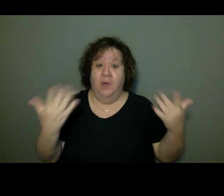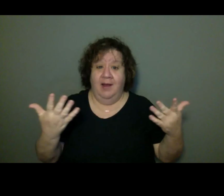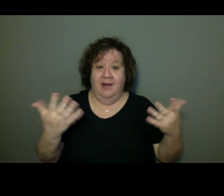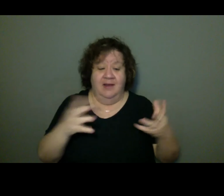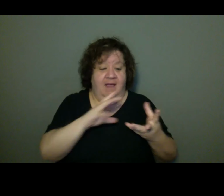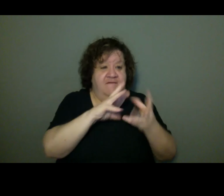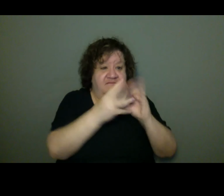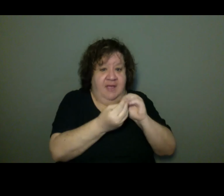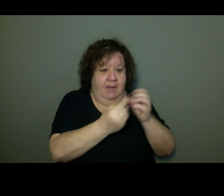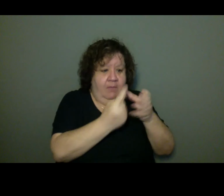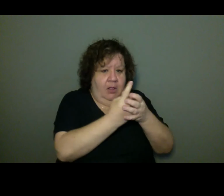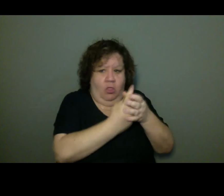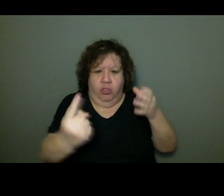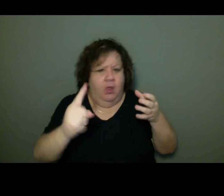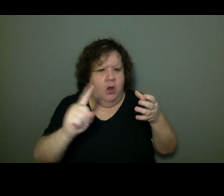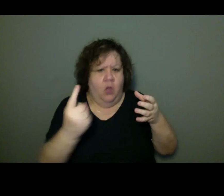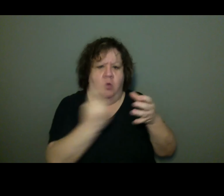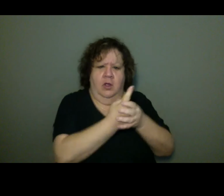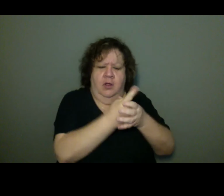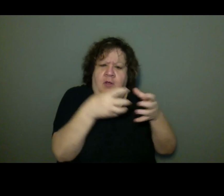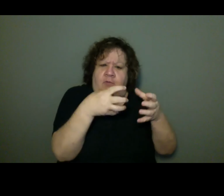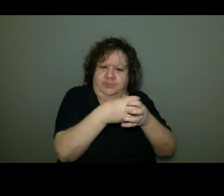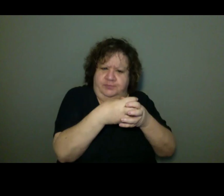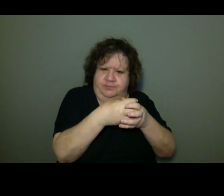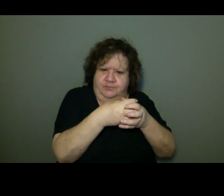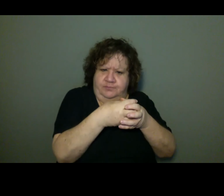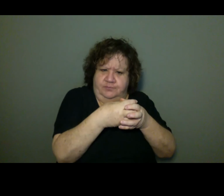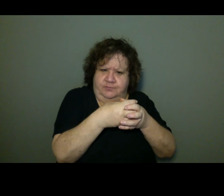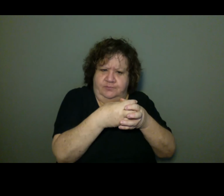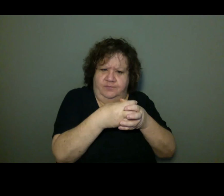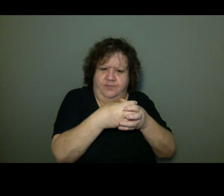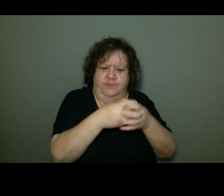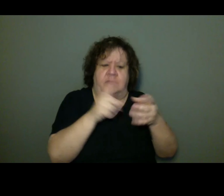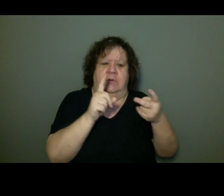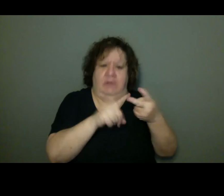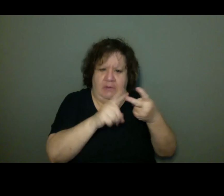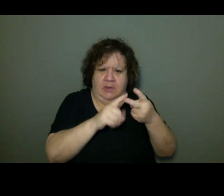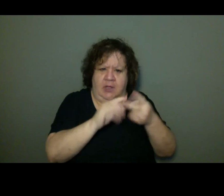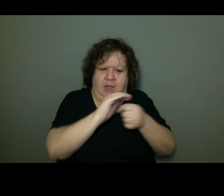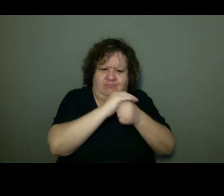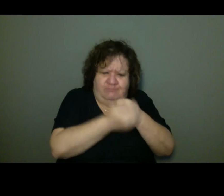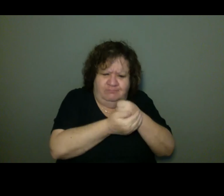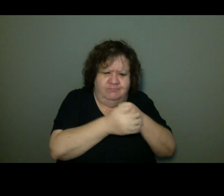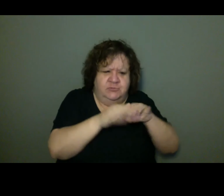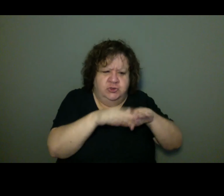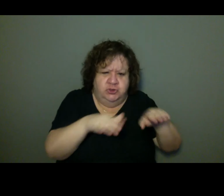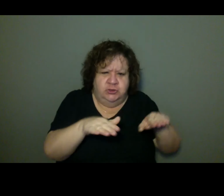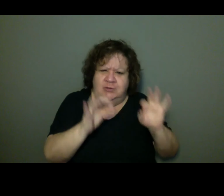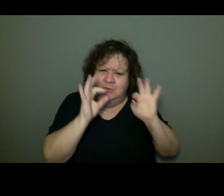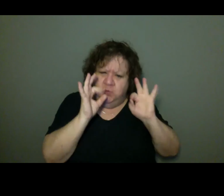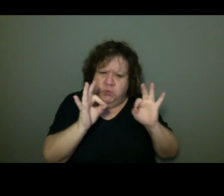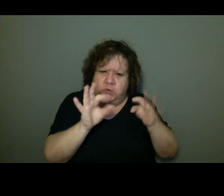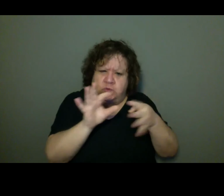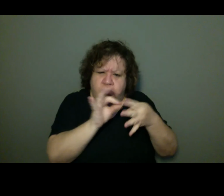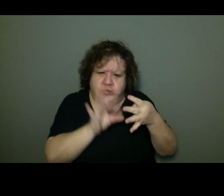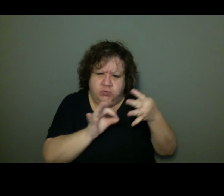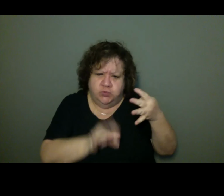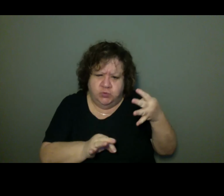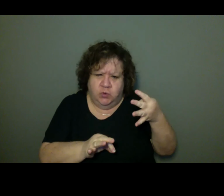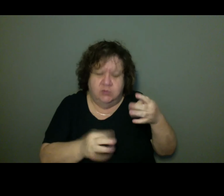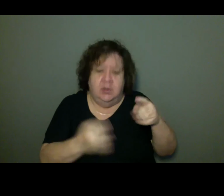los servicios de protección tienen que ser adecuados. Tercero, la responsabilidad del Estado. Y cuarto,